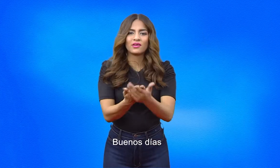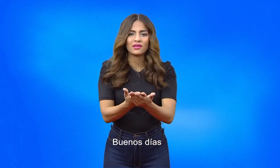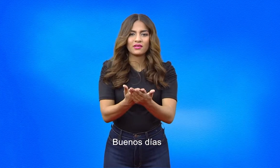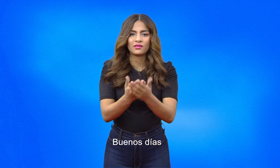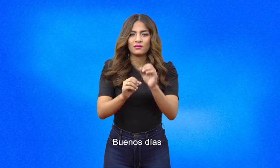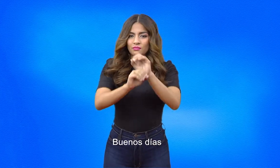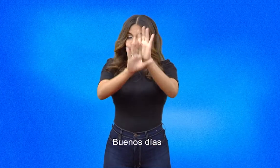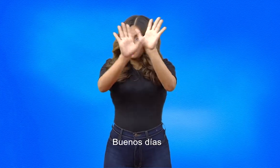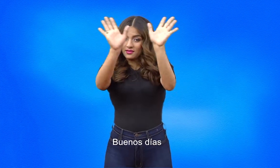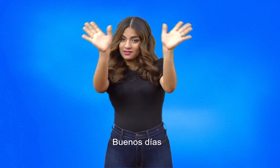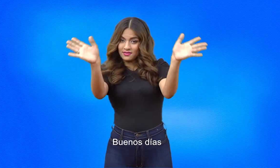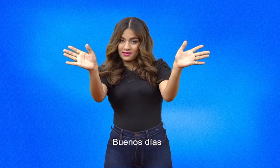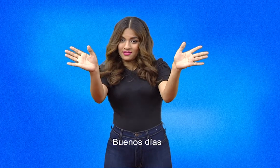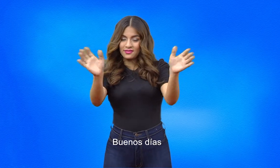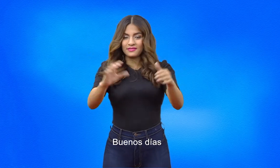Buenos días.